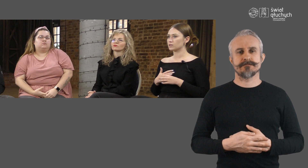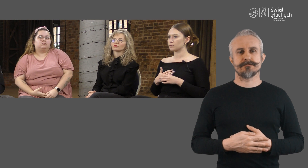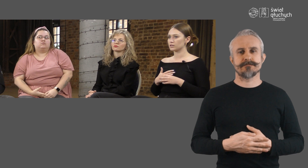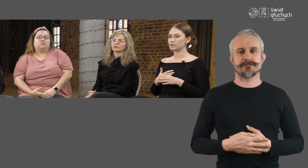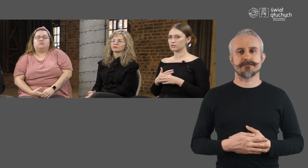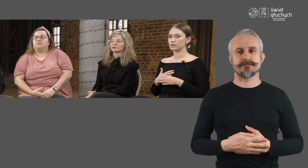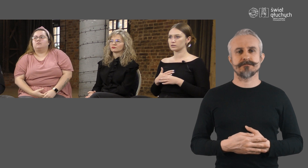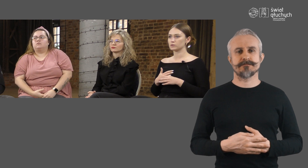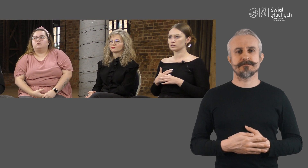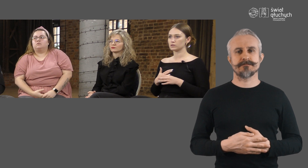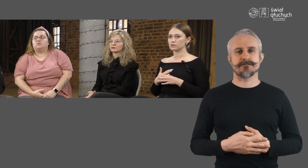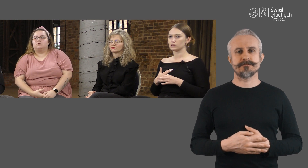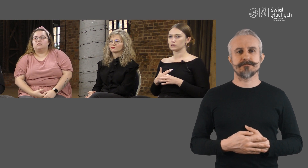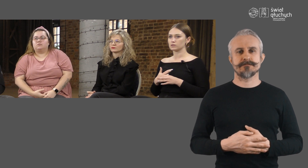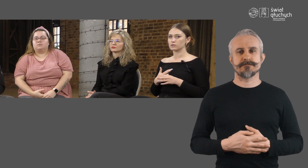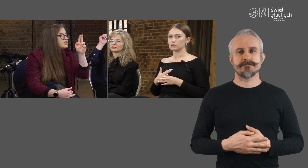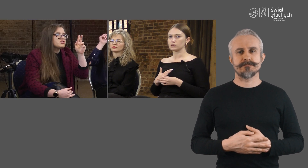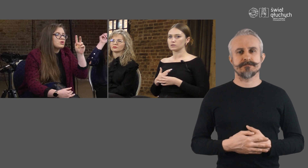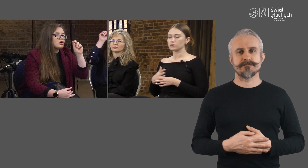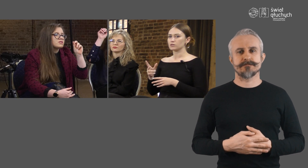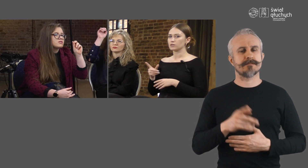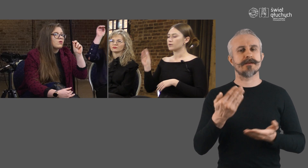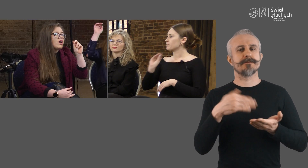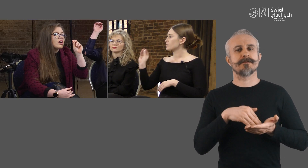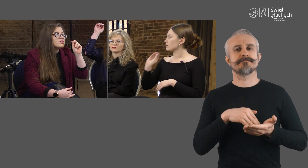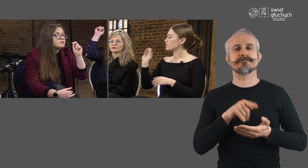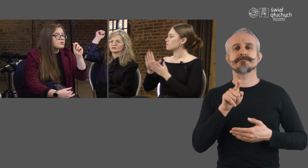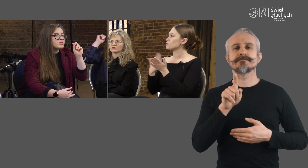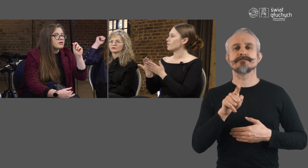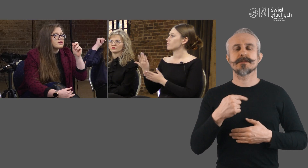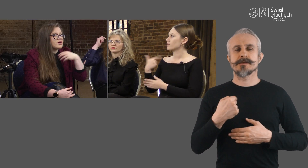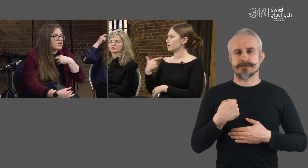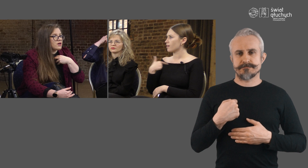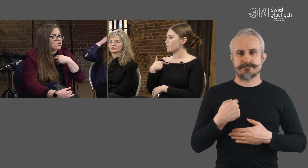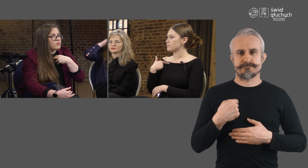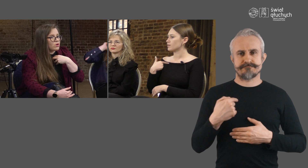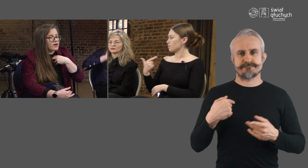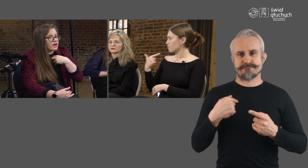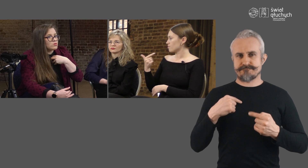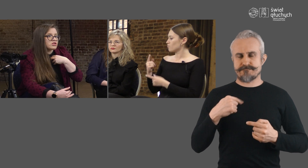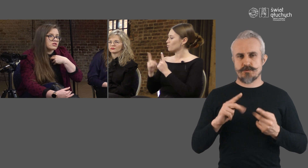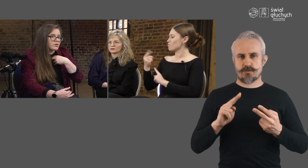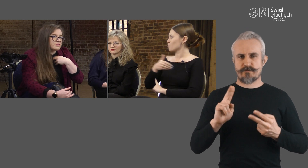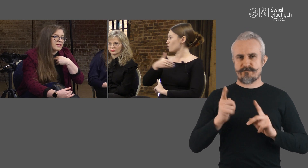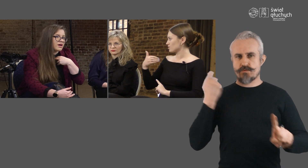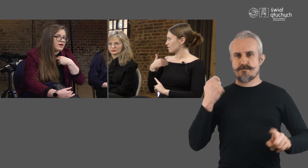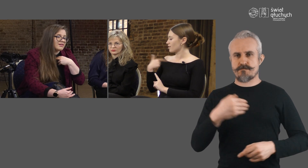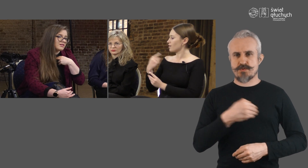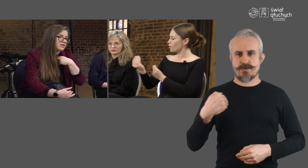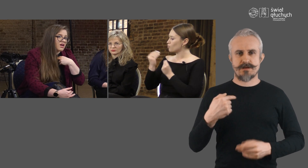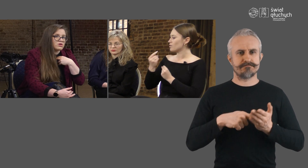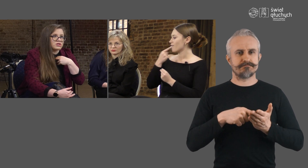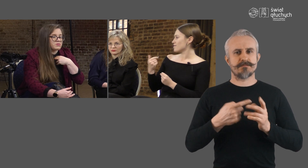Nie mamy świadomości, że jest popełniony błąd. Jeszcze odniosę się. Ale na przykład jak ja, jako Polka, uczę się